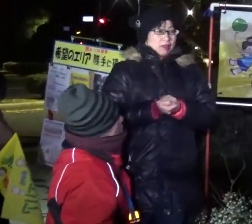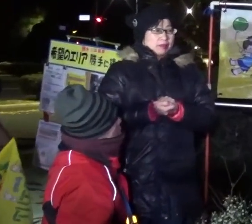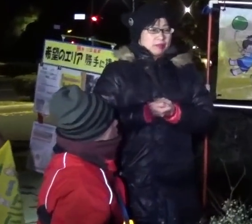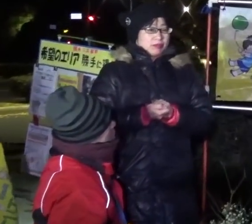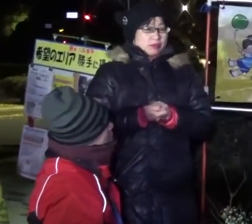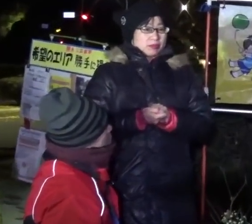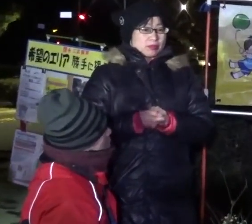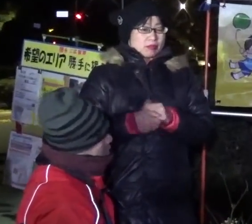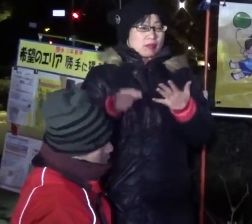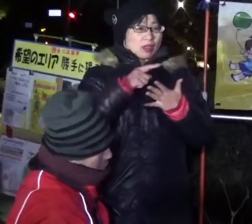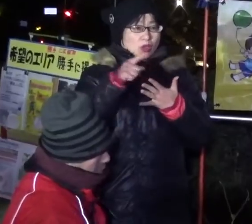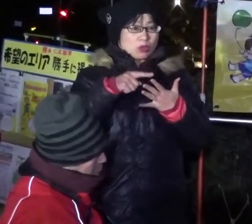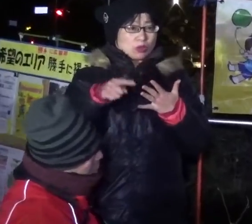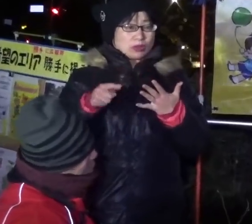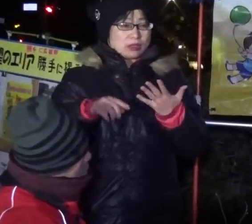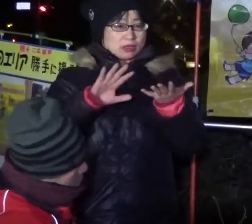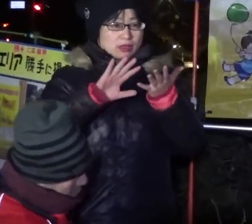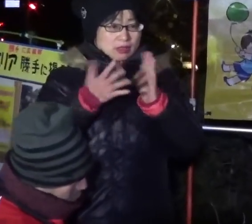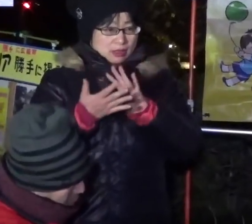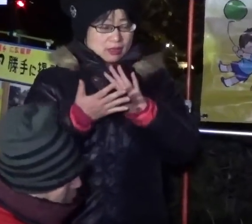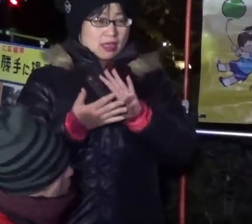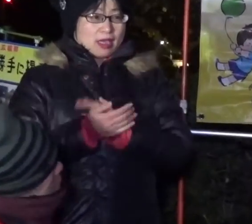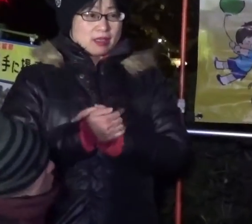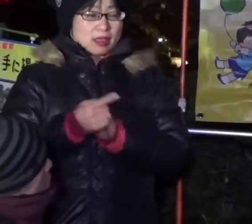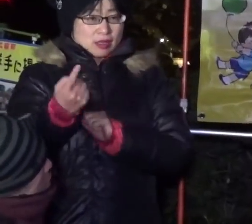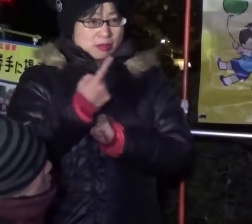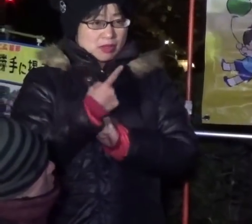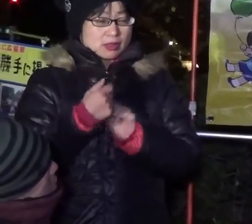栃木県足利市から来ました鳥居であすこです。